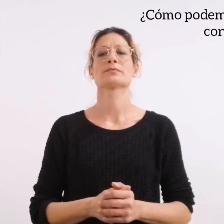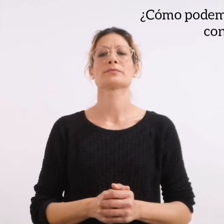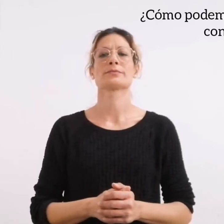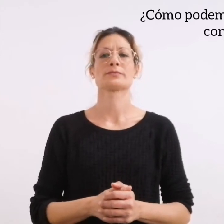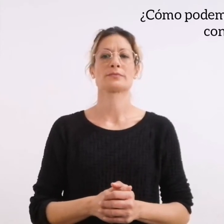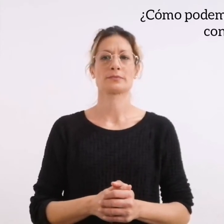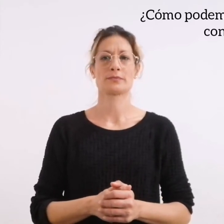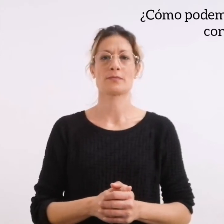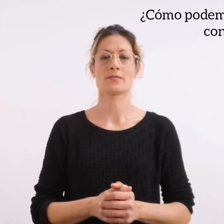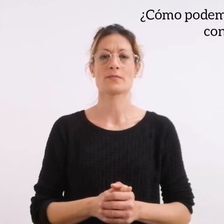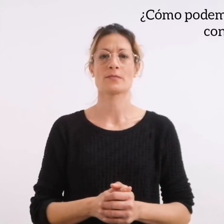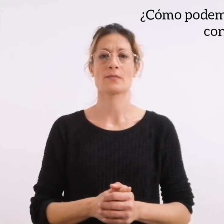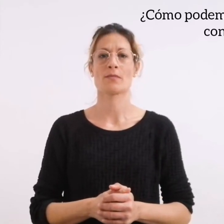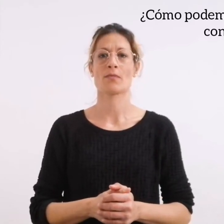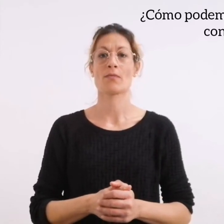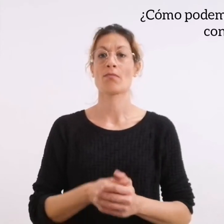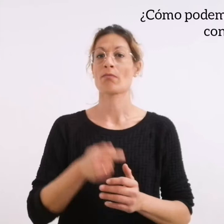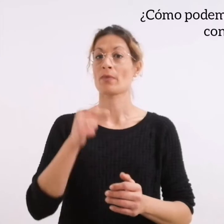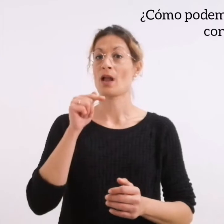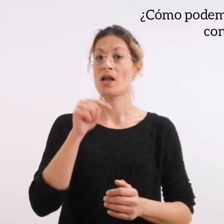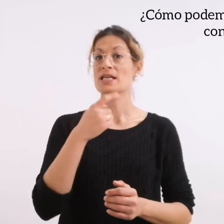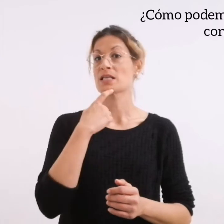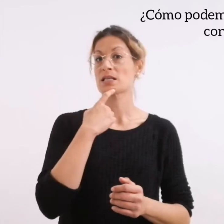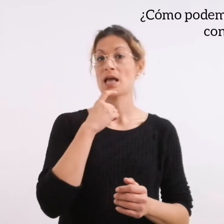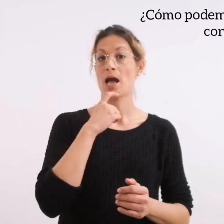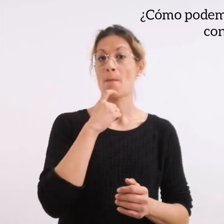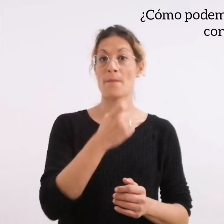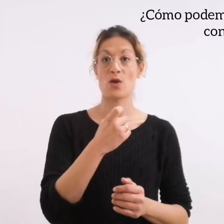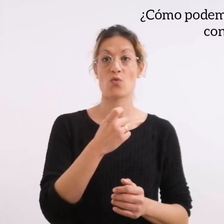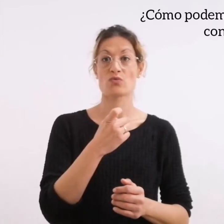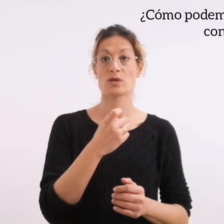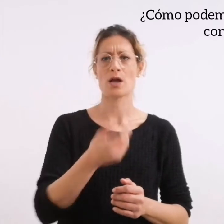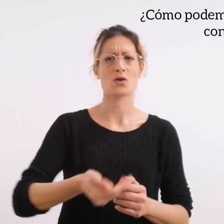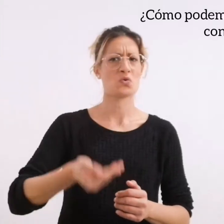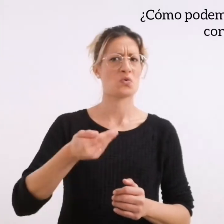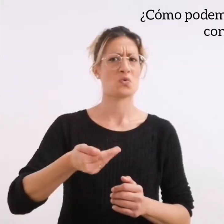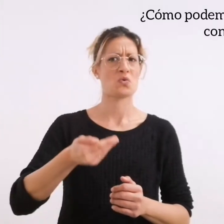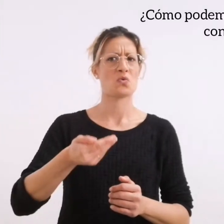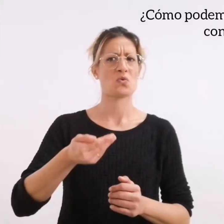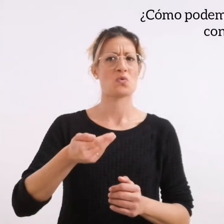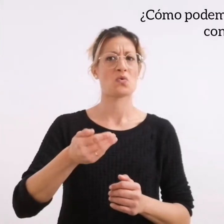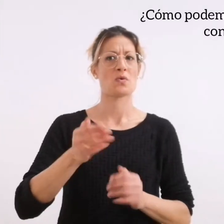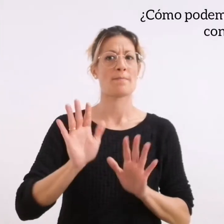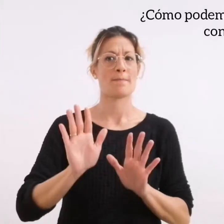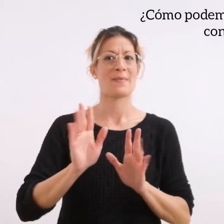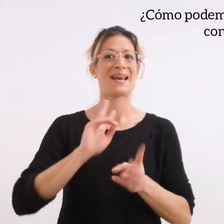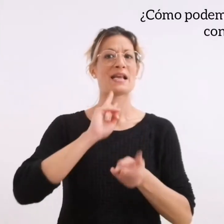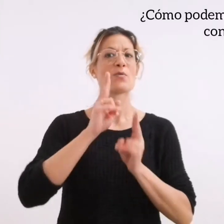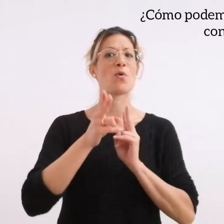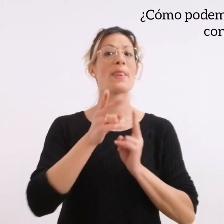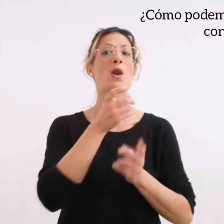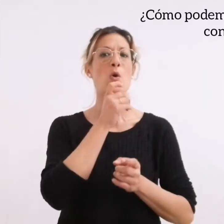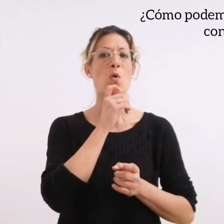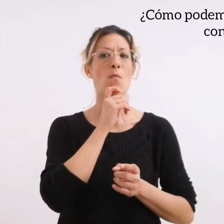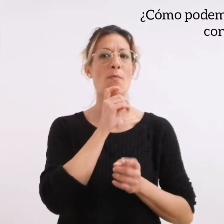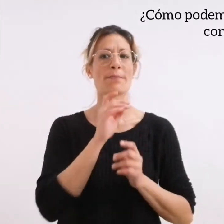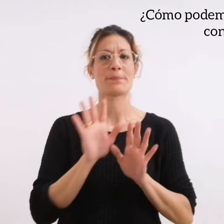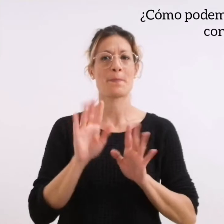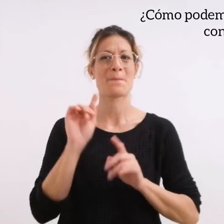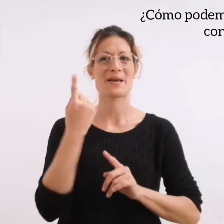Para poder responder a esta pregunta tan importante, lo primero que tenemos que conocer es cómo es Dios.